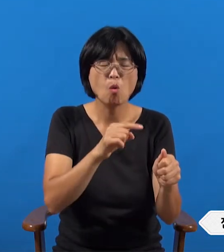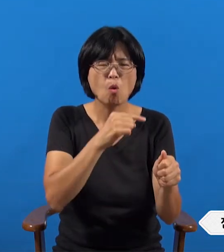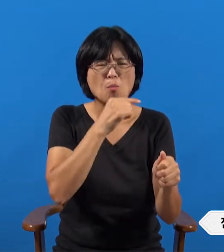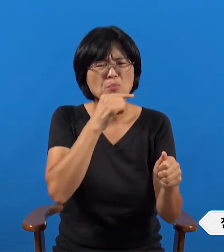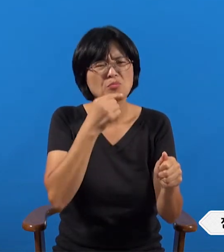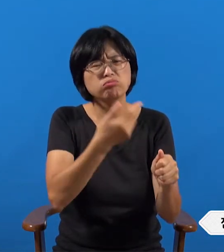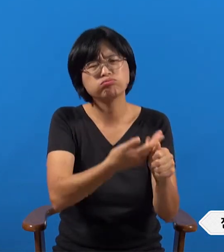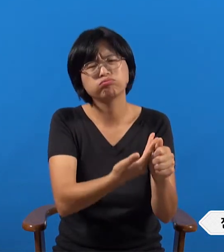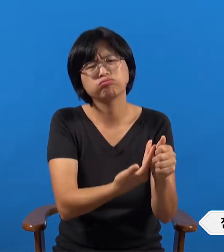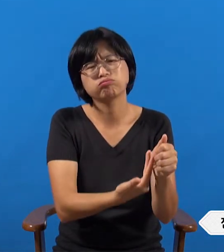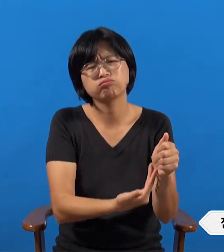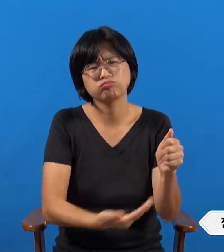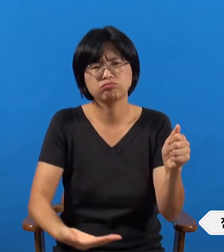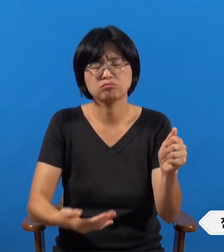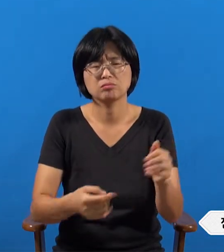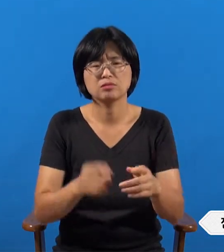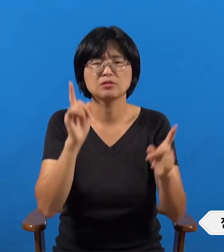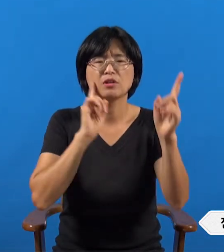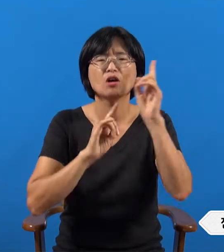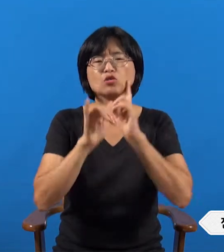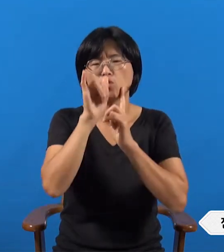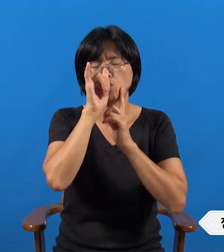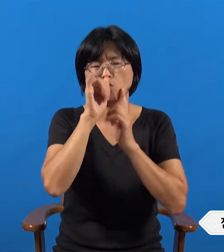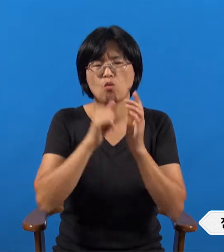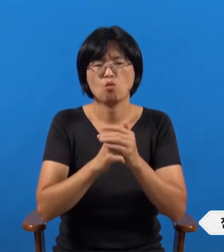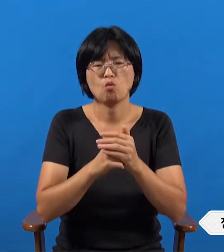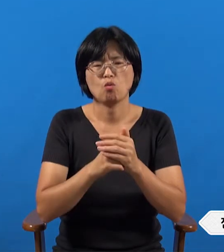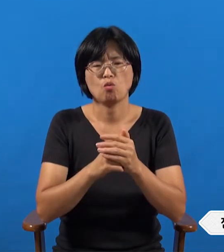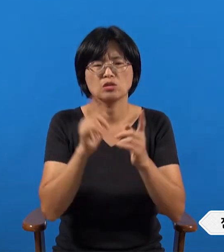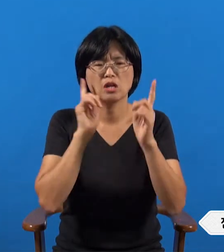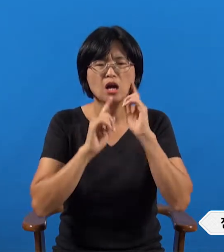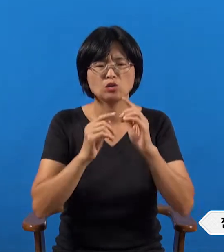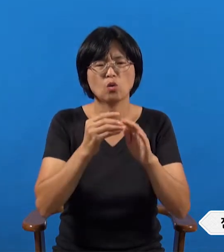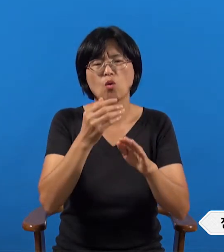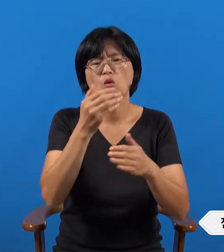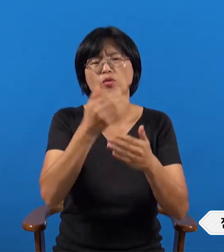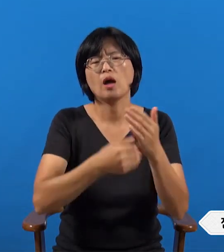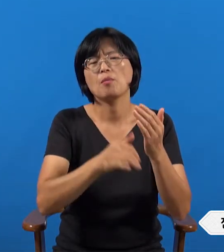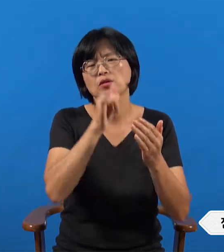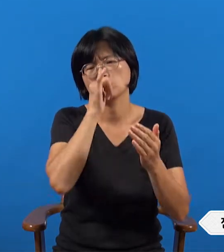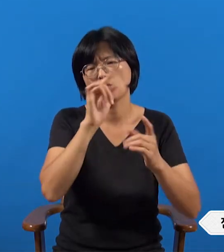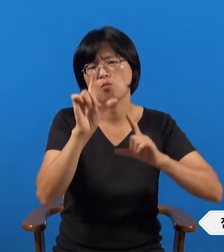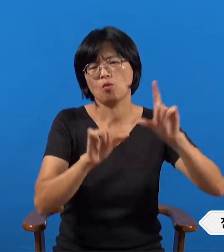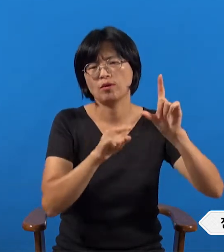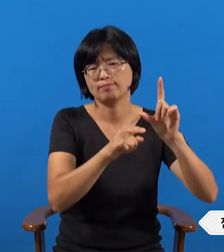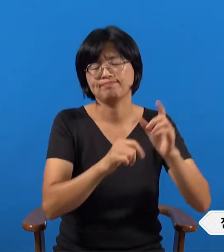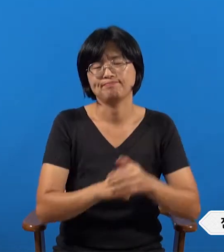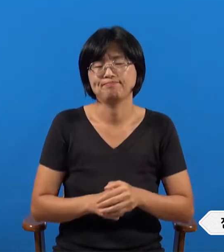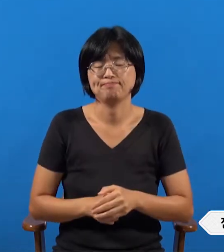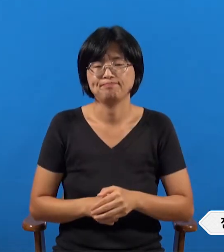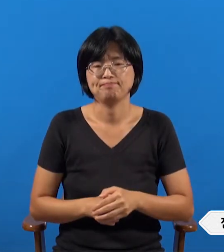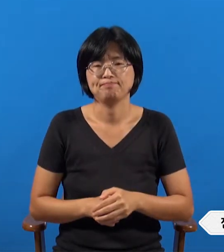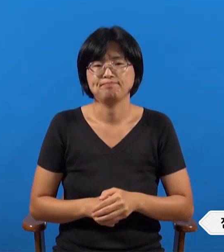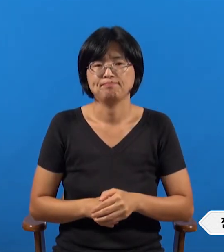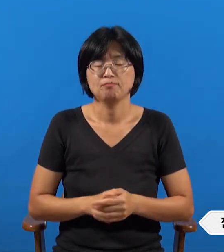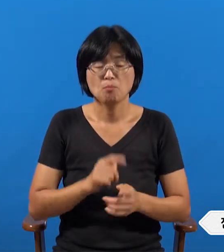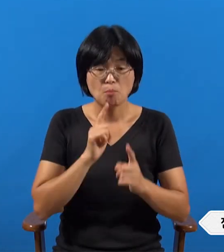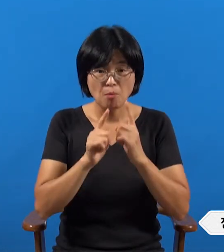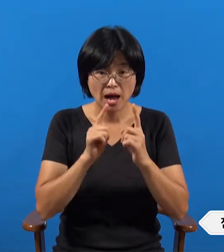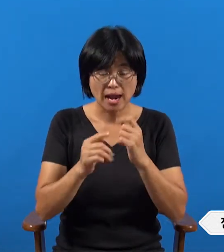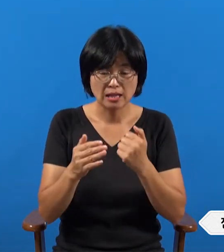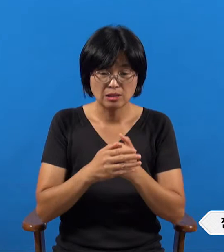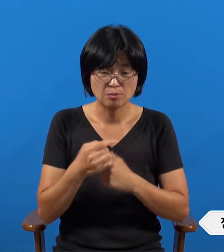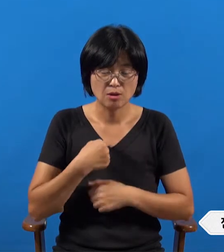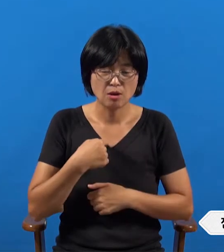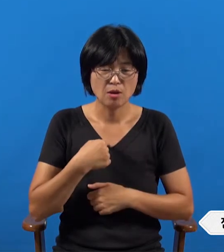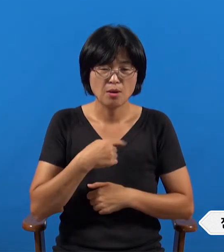나옵니까? 피가 나옵니다. 상처가 생깁니다. 흉터가 생깁니다. 아니, 우리는 우리 삶 가운데 말로써